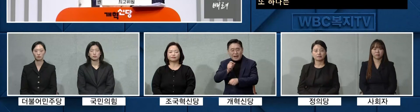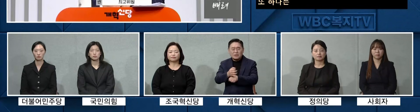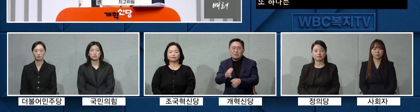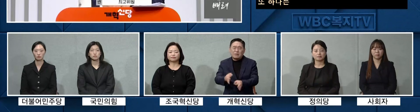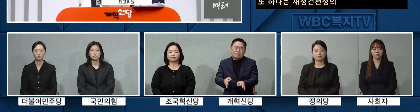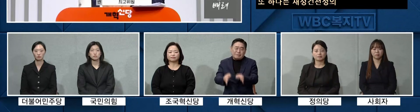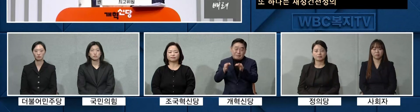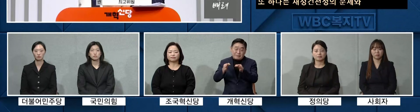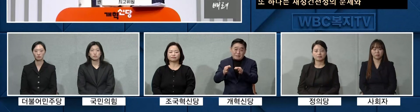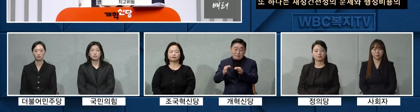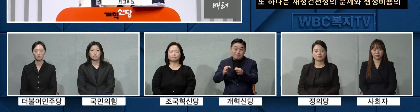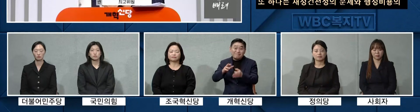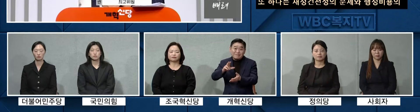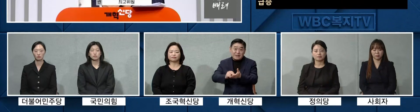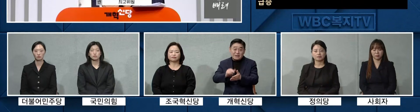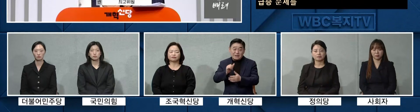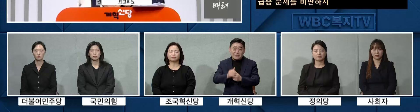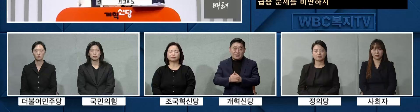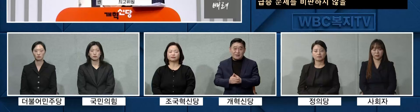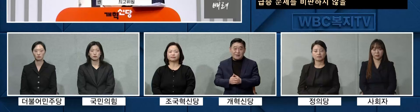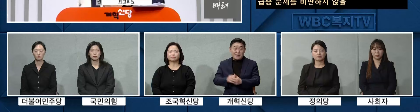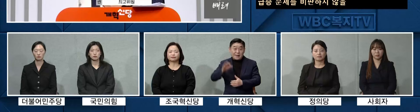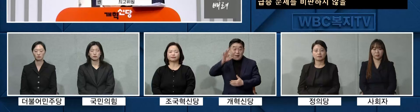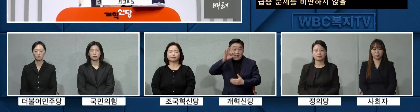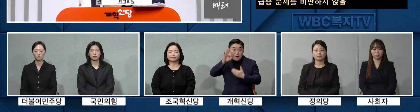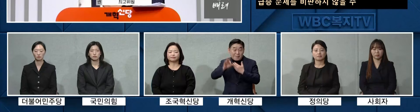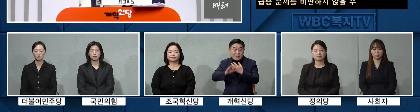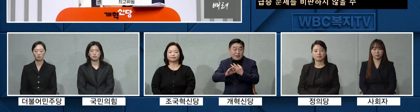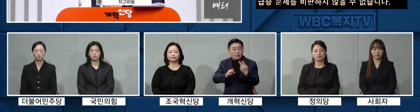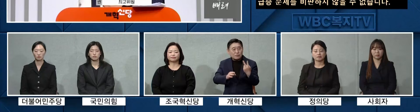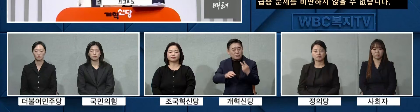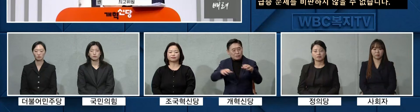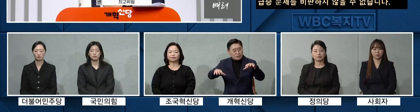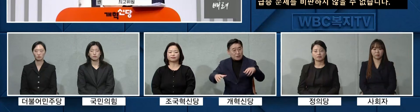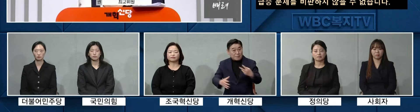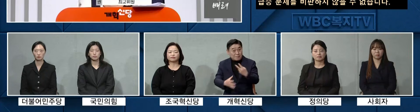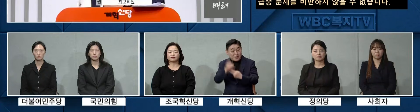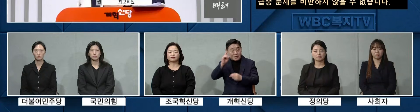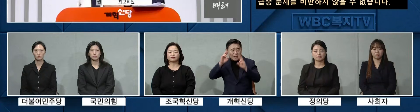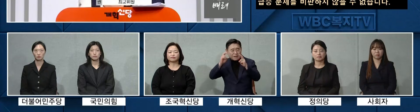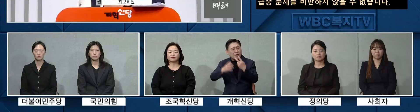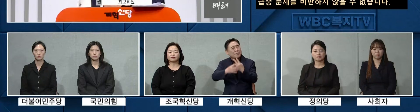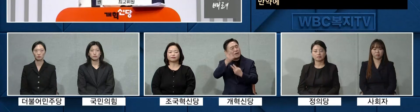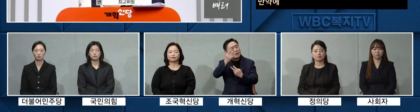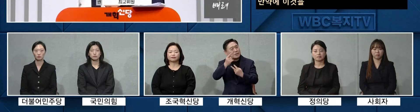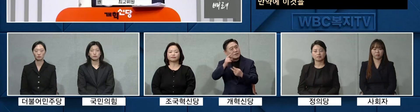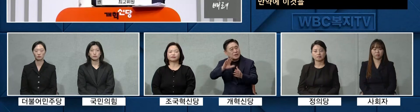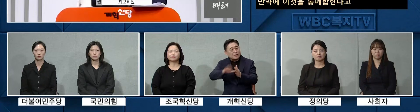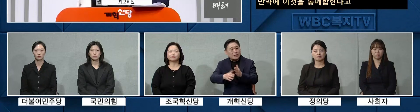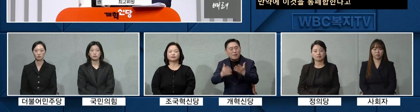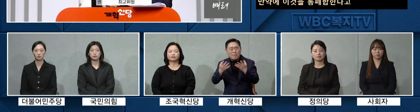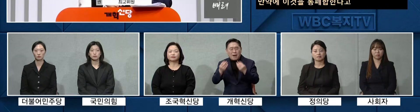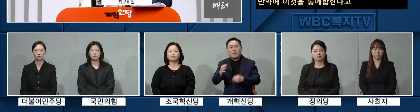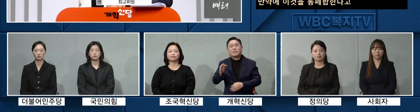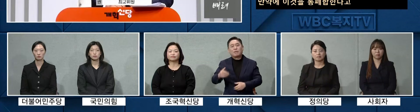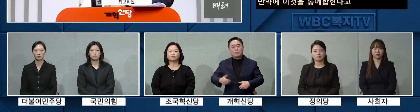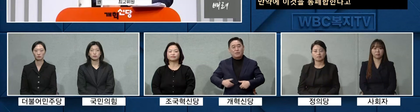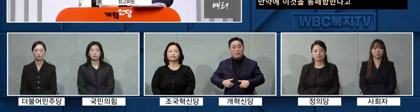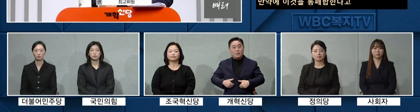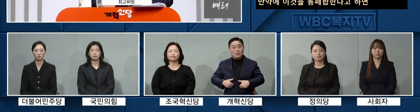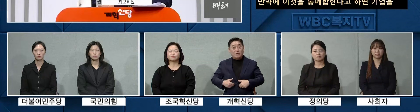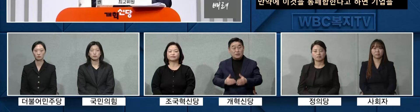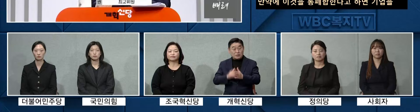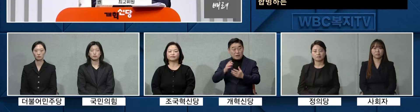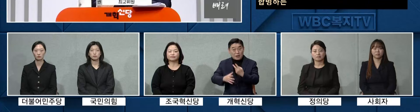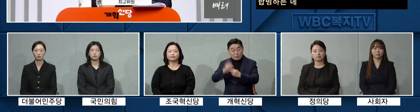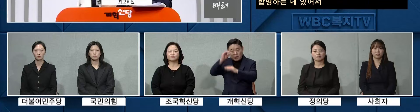문제를 비판하지 않을 수 없습니다. 만약에 이것을 통폐합한다 그러면 기업을 합병하는 데 있어도 상당히 많은 비용이 들게 되고 그 이후에